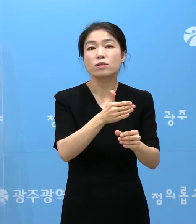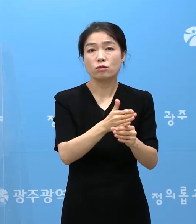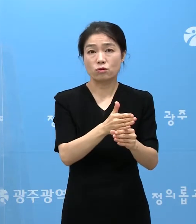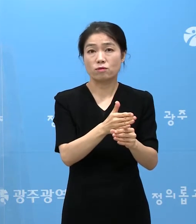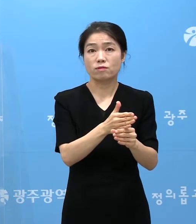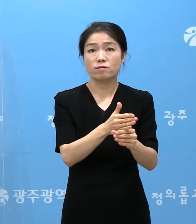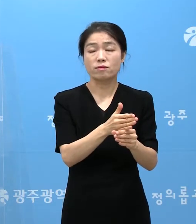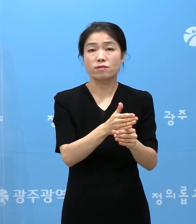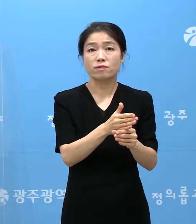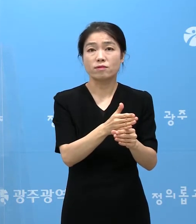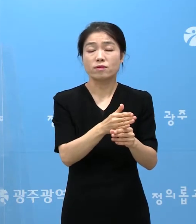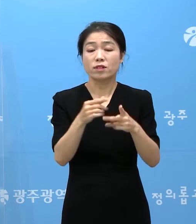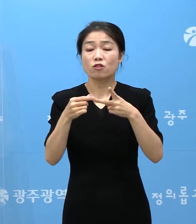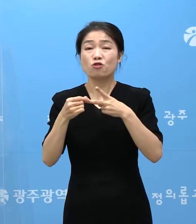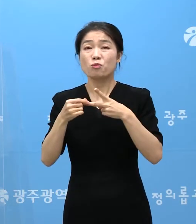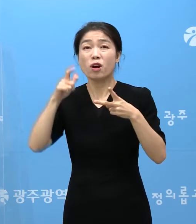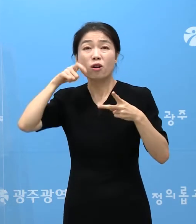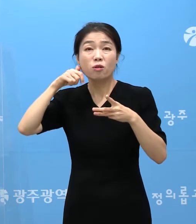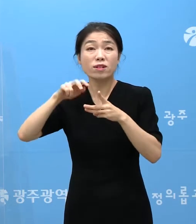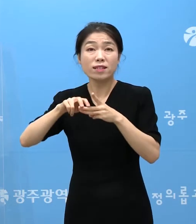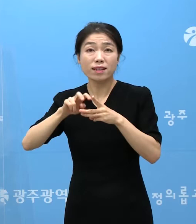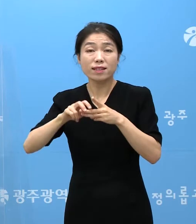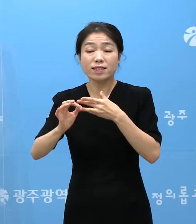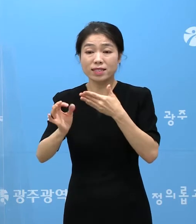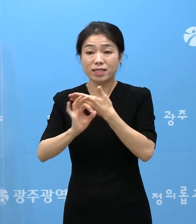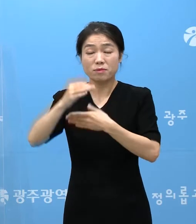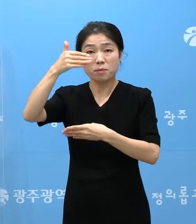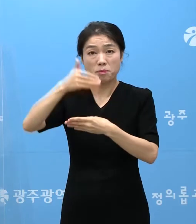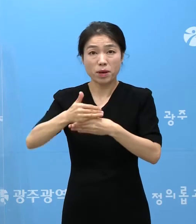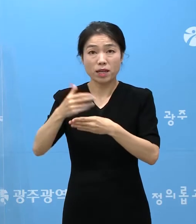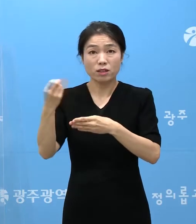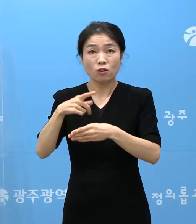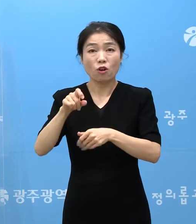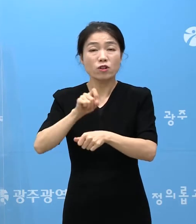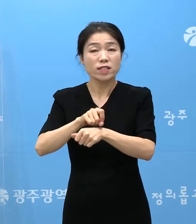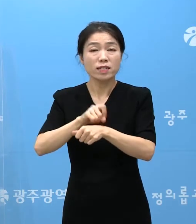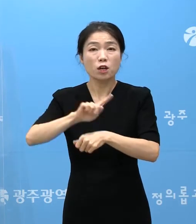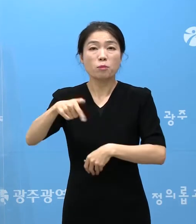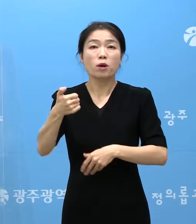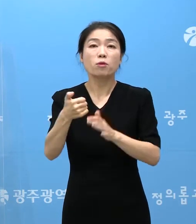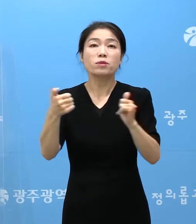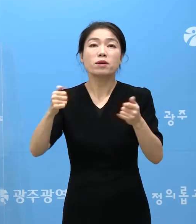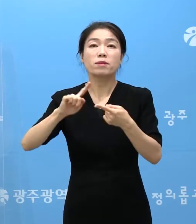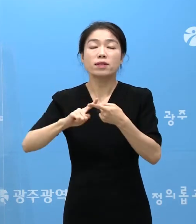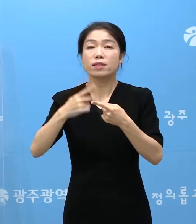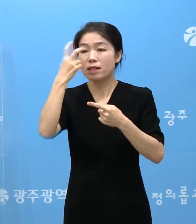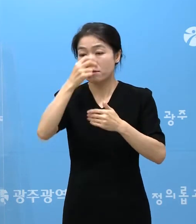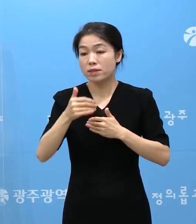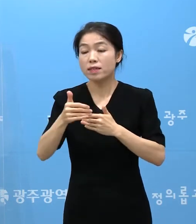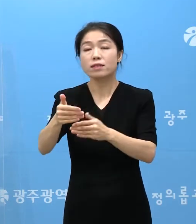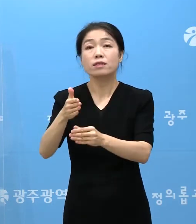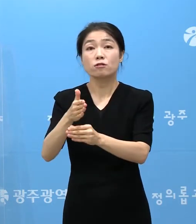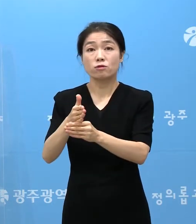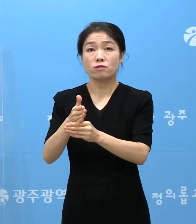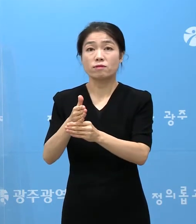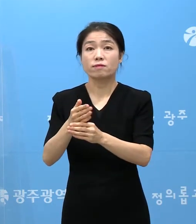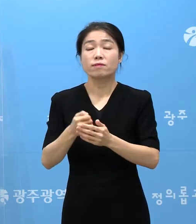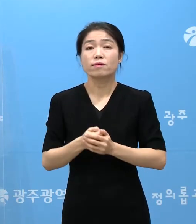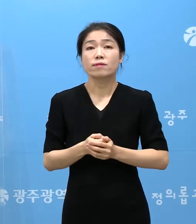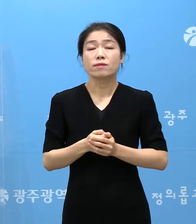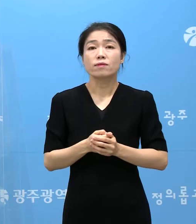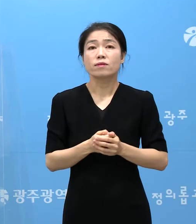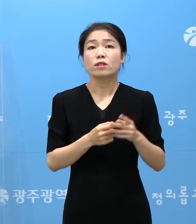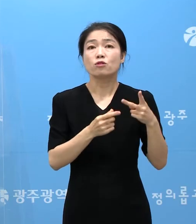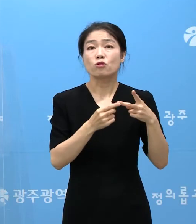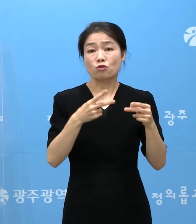중입니다. B콜센터는 임시 폐쇄 및 동료 150명에 대한 검사가 진행 중입니다.